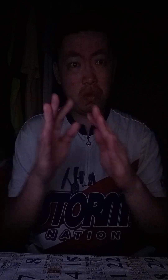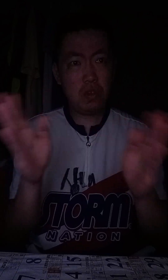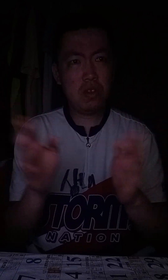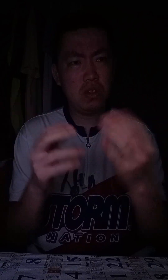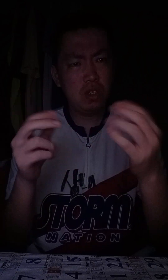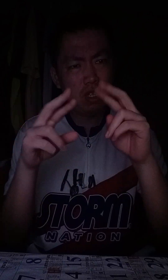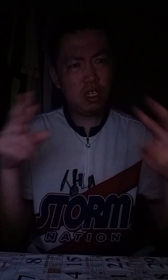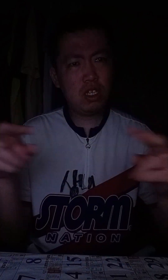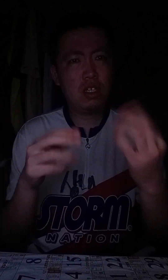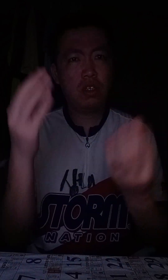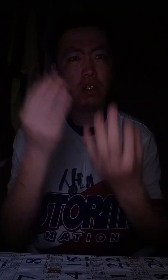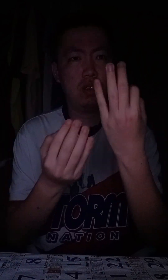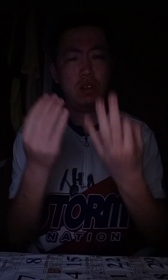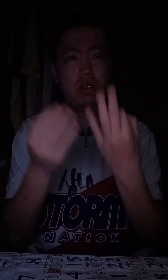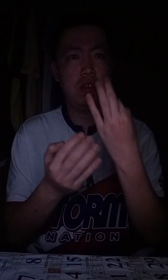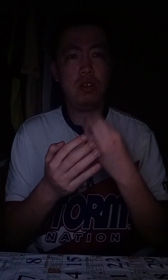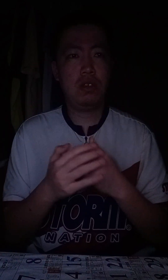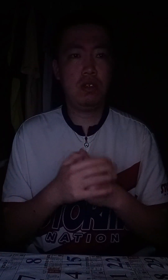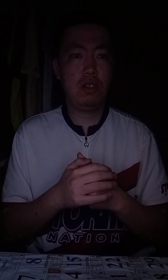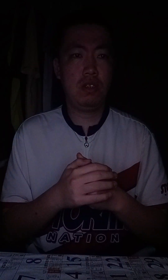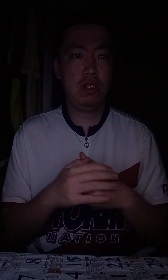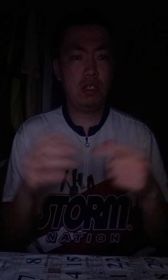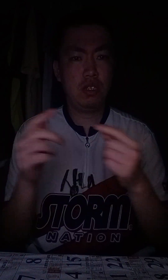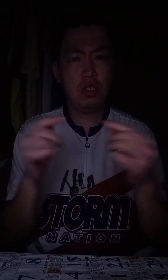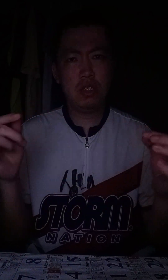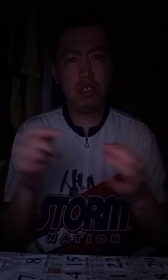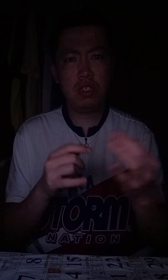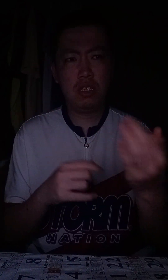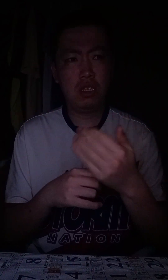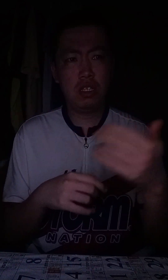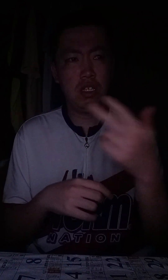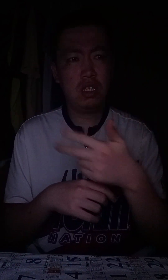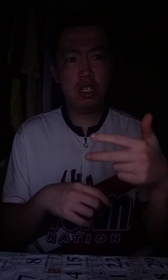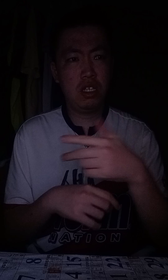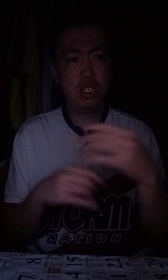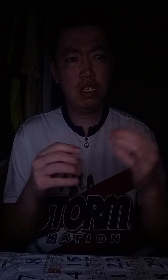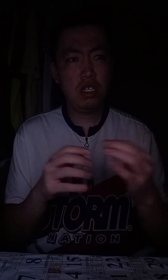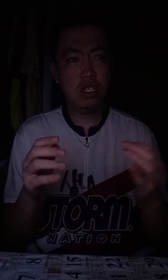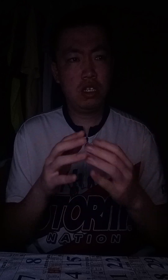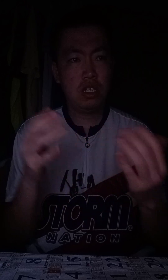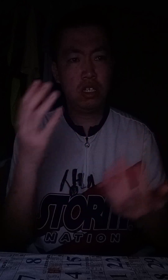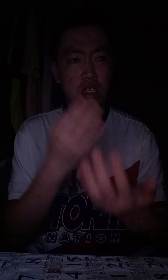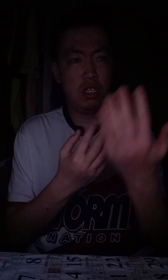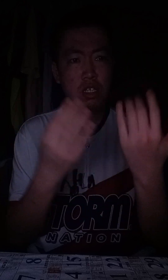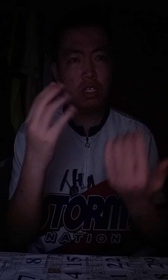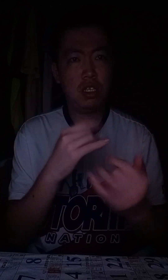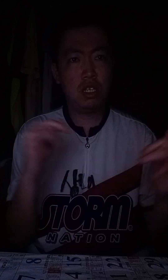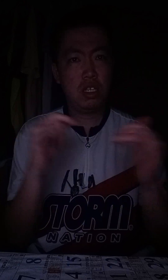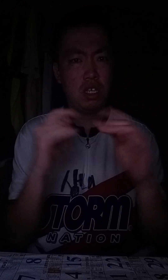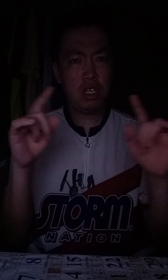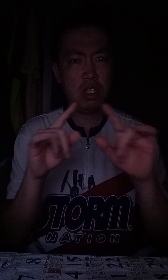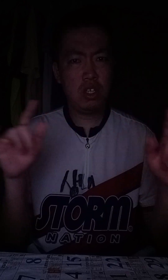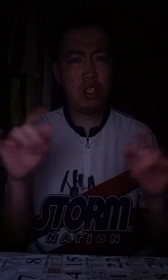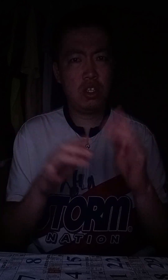고장으로 인한 화재였습니다. 많은 승객들이 타는 버스의 특성상 불이 나면 대형 참사로 이어질 수